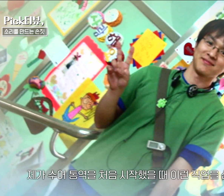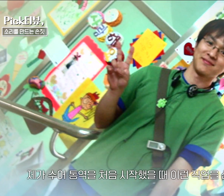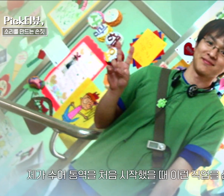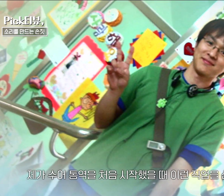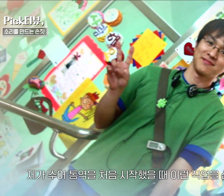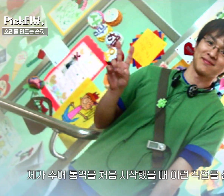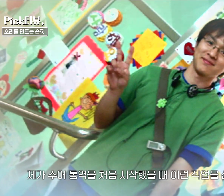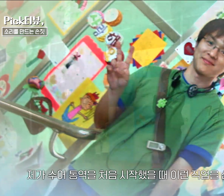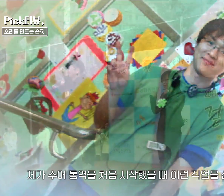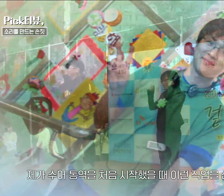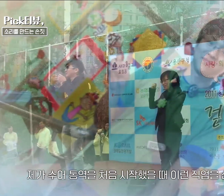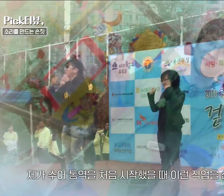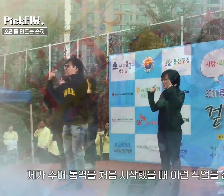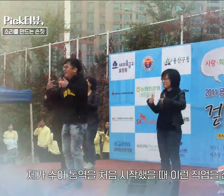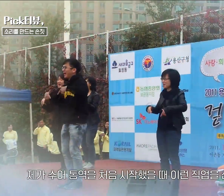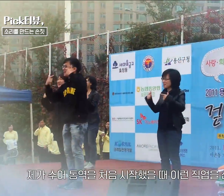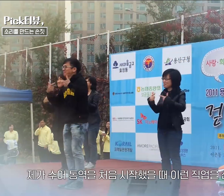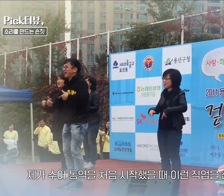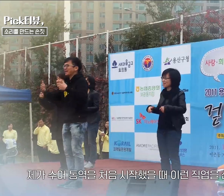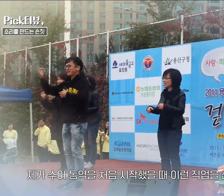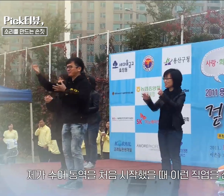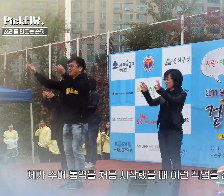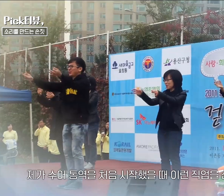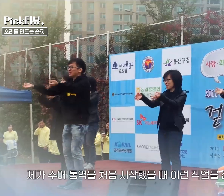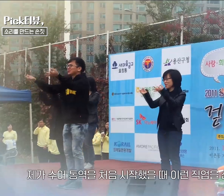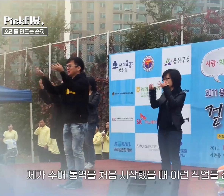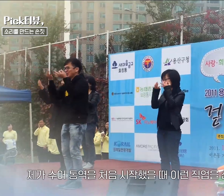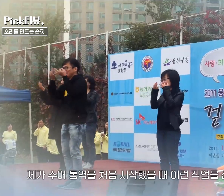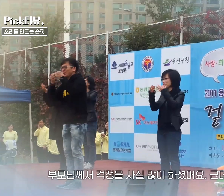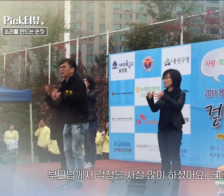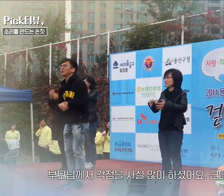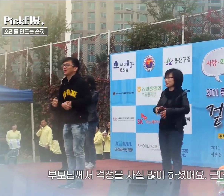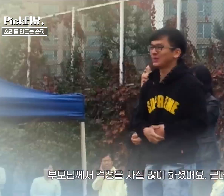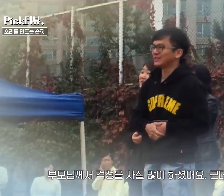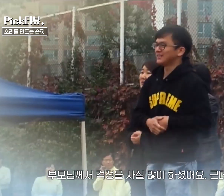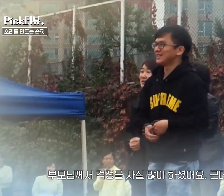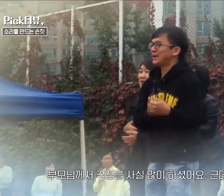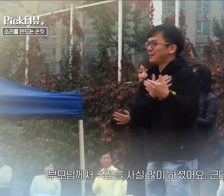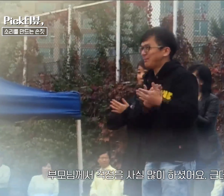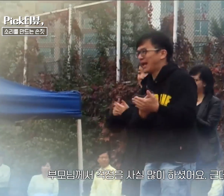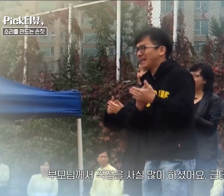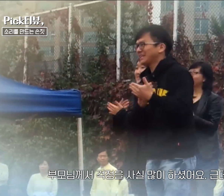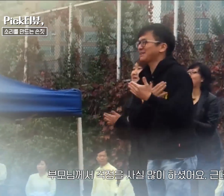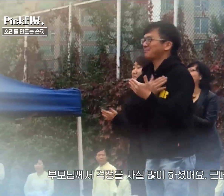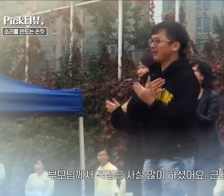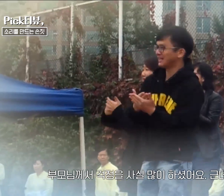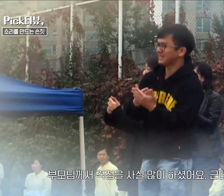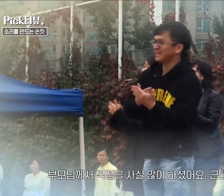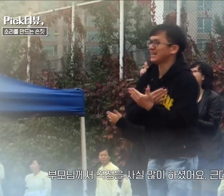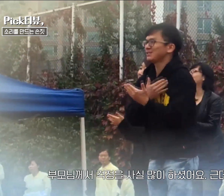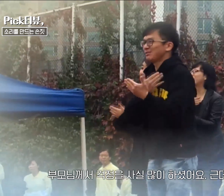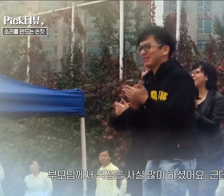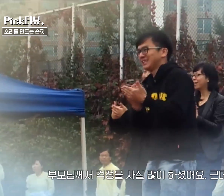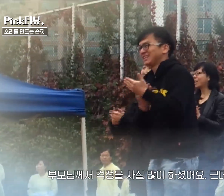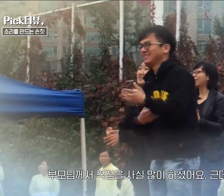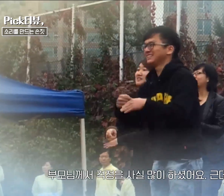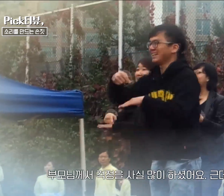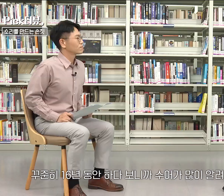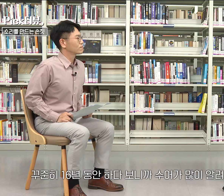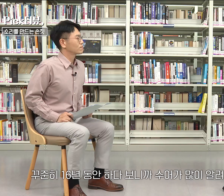때 이런 직업을 선택한 것에 대해서 이제 부모님께서 걱정을 좀 사실 많이 하셨어요. 근데 제가 이렇게 꾸준히